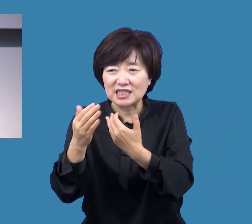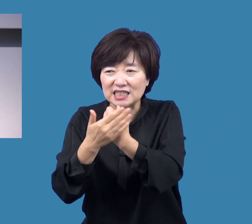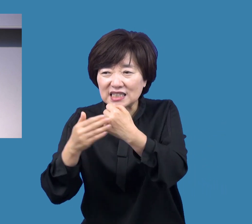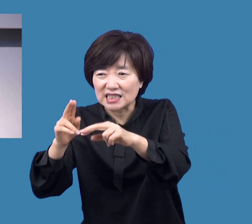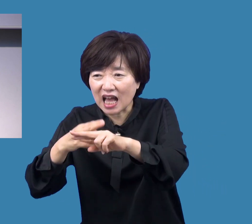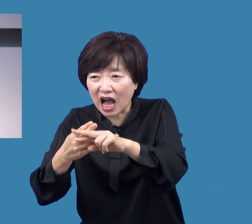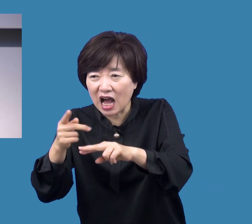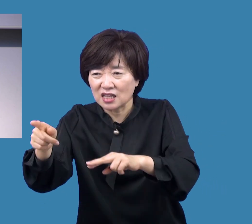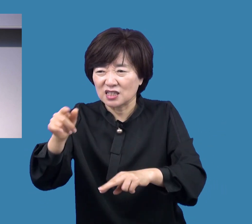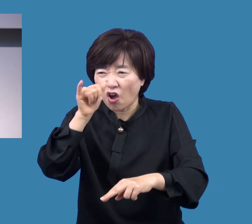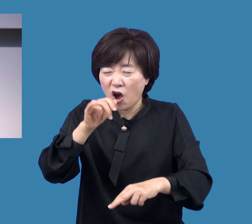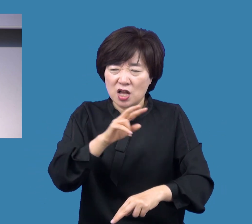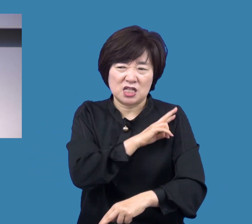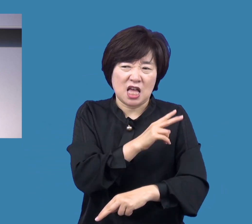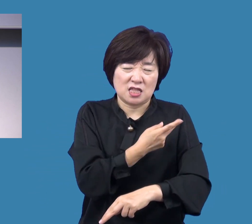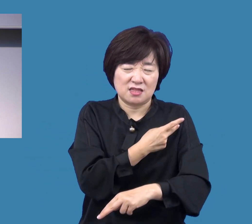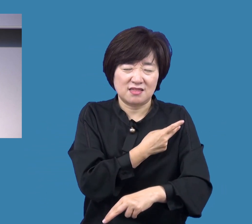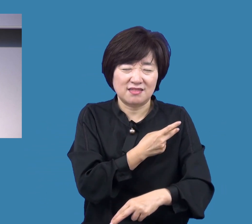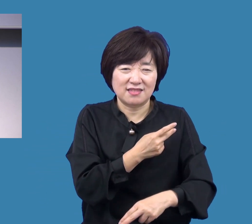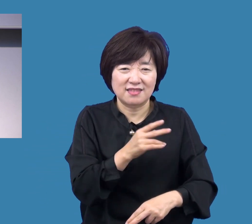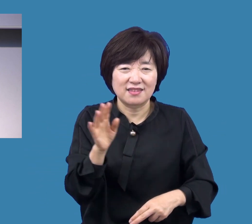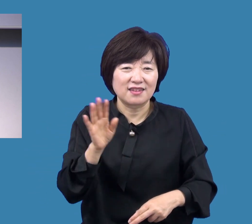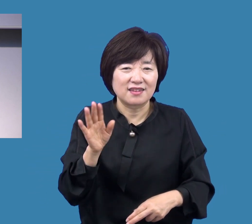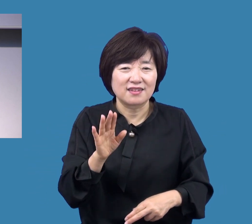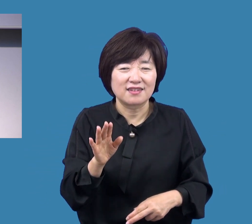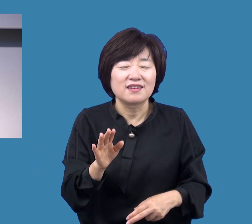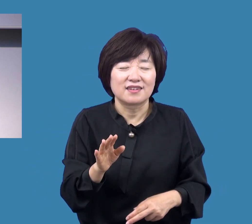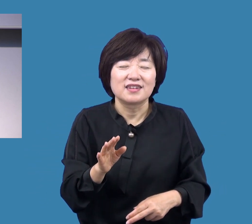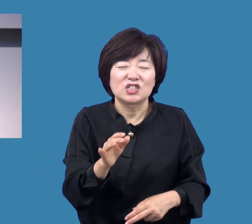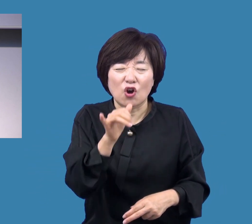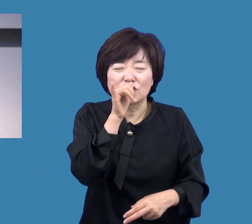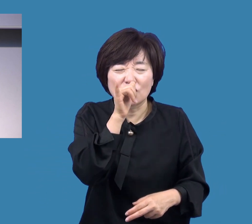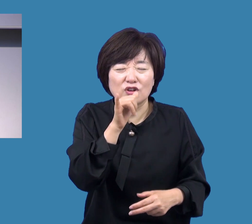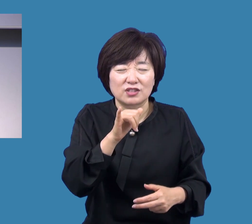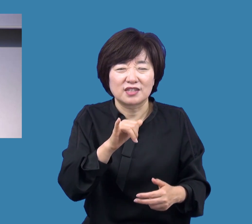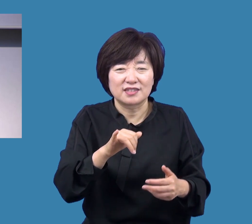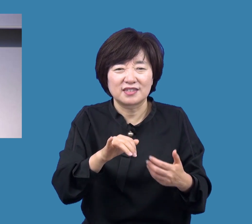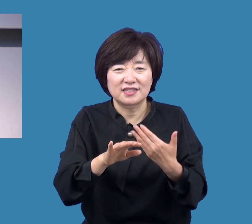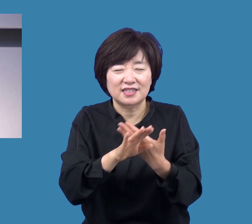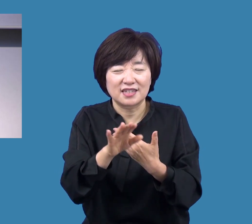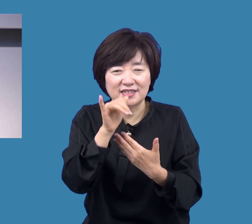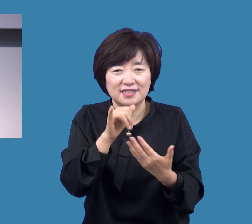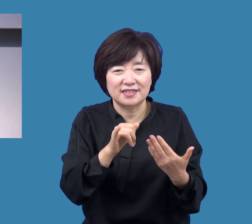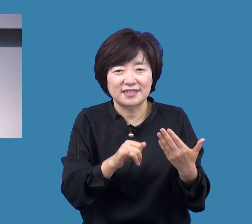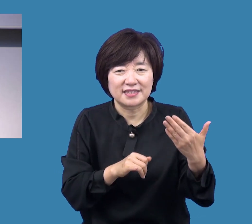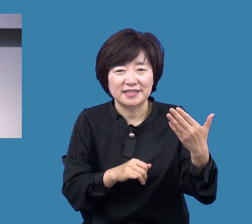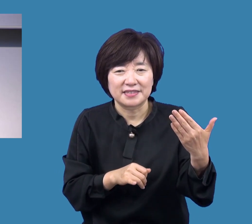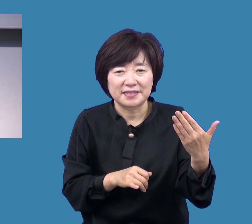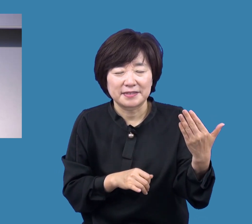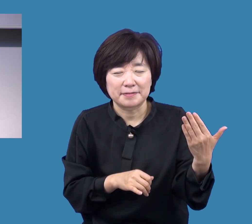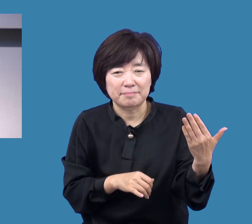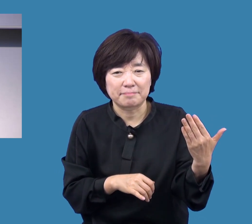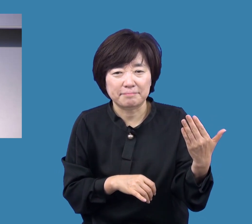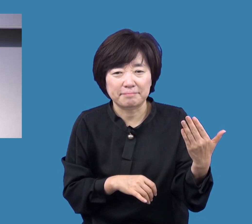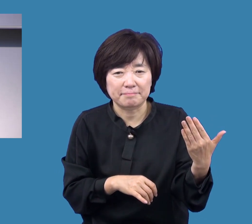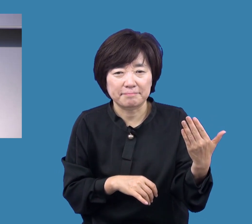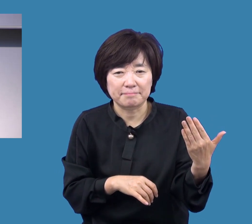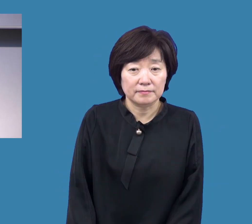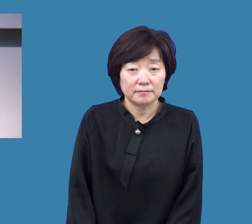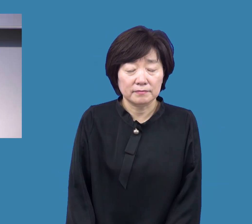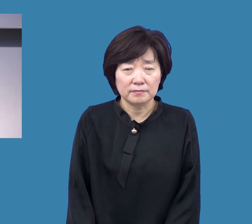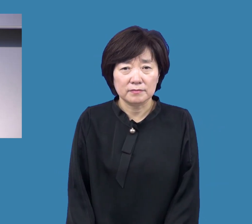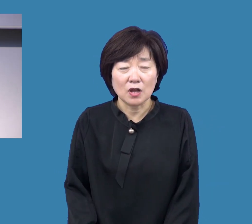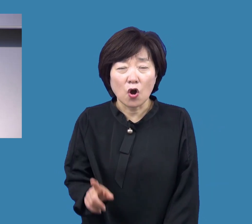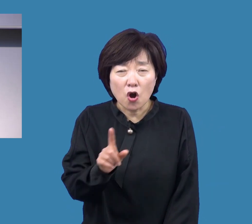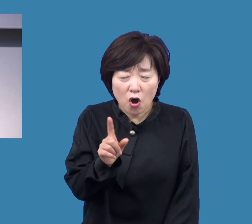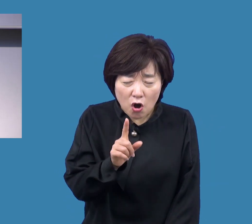얘기한다 해서 이단이라고 그러면 안 돼요. 성경에는 이거 말고도 신령한 은사들이 많이 있습니다. 그런데 대표적으로 그냥 추려놓은 거예요. 자, 그럼